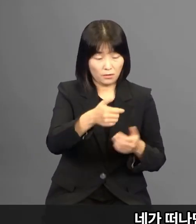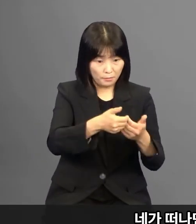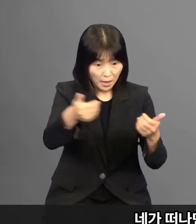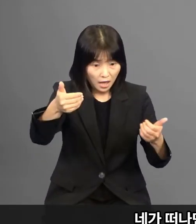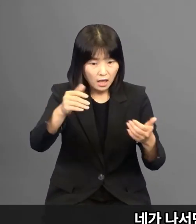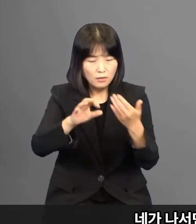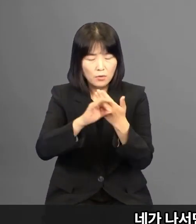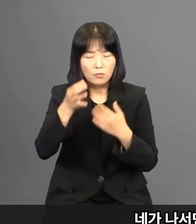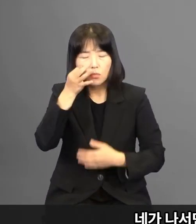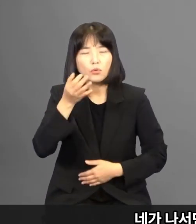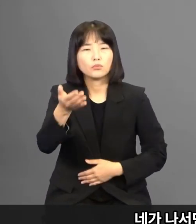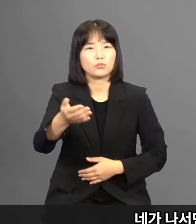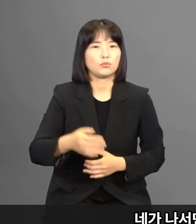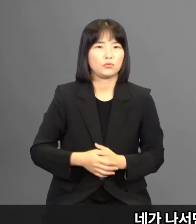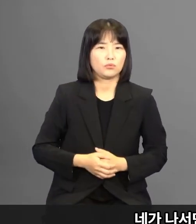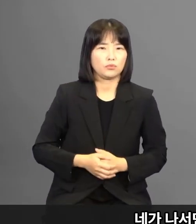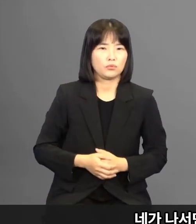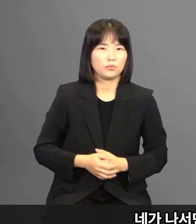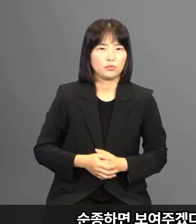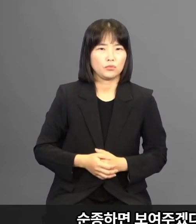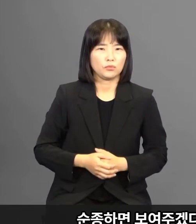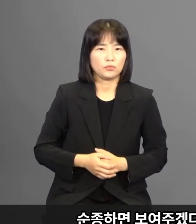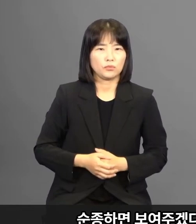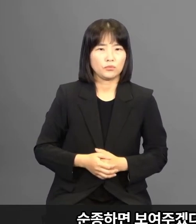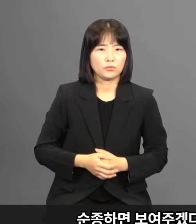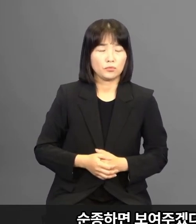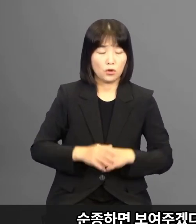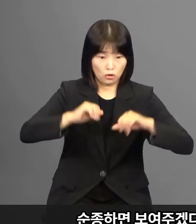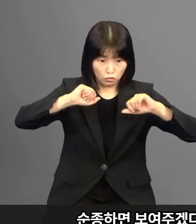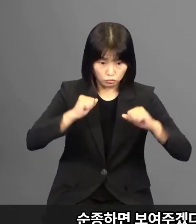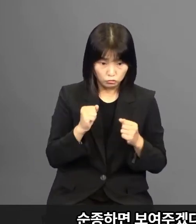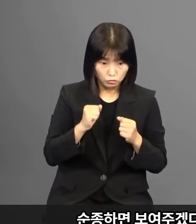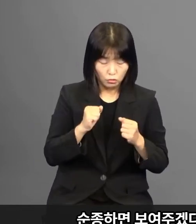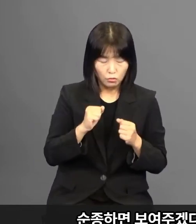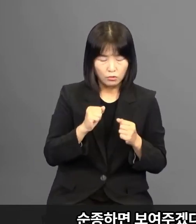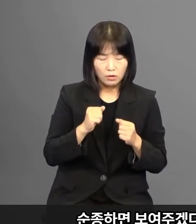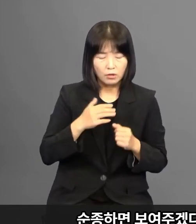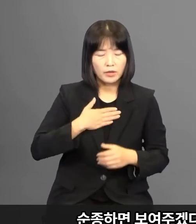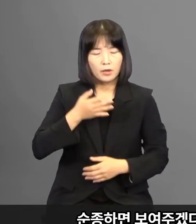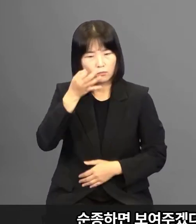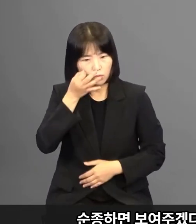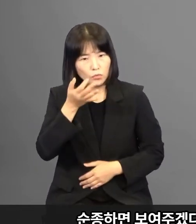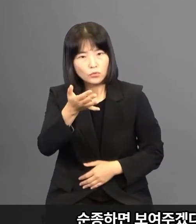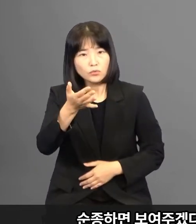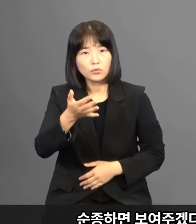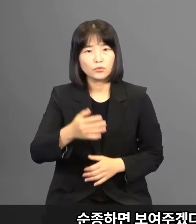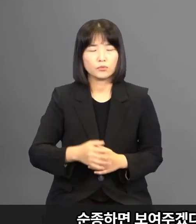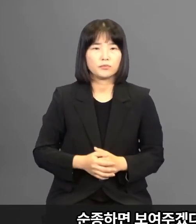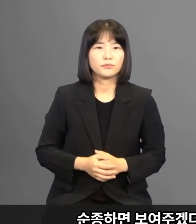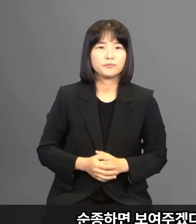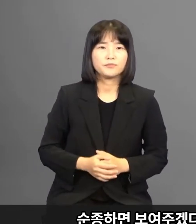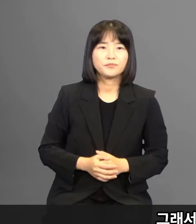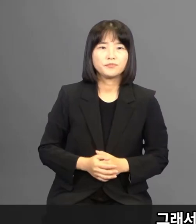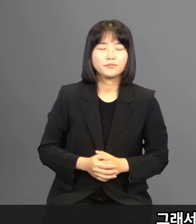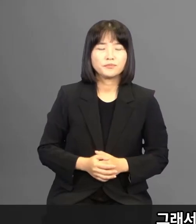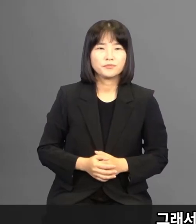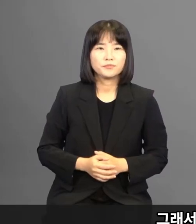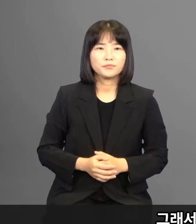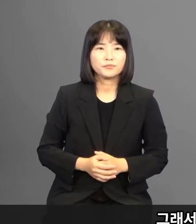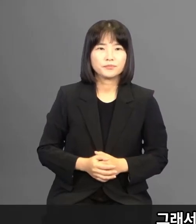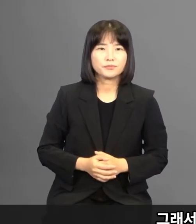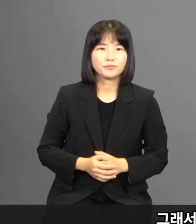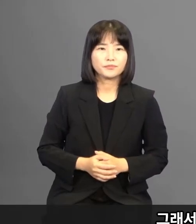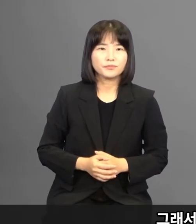이거야. 너가 나서면 보여주겠다 이거야. 순종하면 보여주겠다 이거야. 이런 식으로 말씀을 하셨습니다.